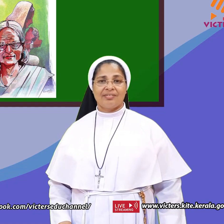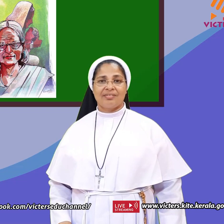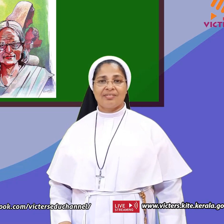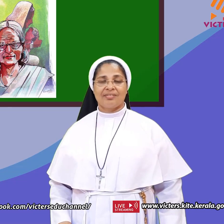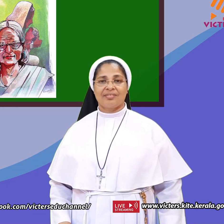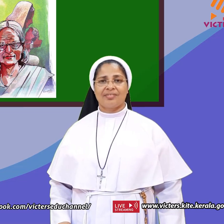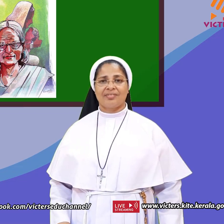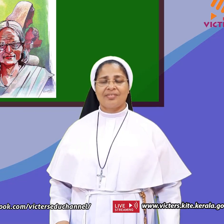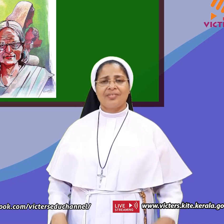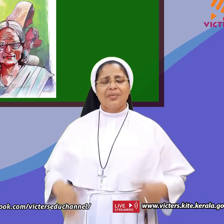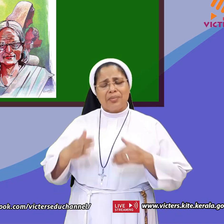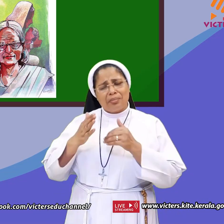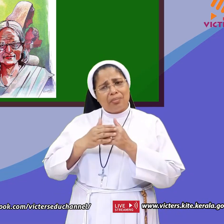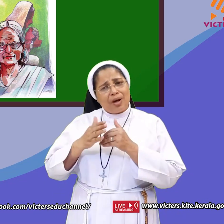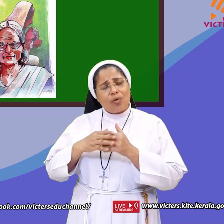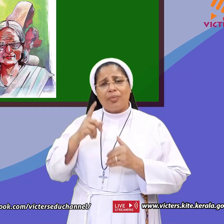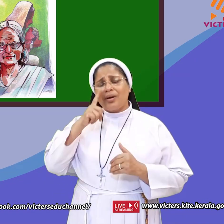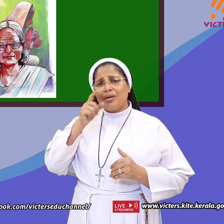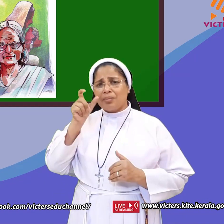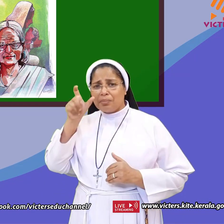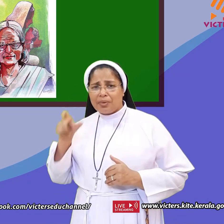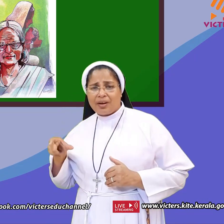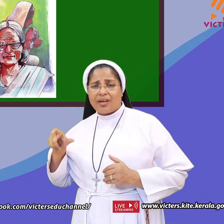താഴത്ത് കുഞ്ഞിക്കുട്ടിയമ്മ എന്ന നാട്ടിൻ പുറത്തുകാരിയായി മാറുന്നു.